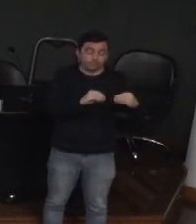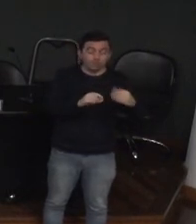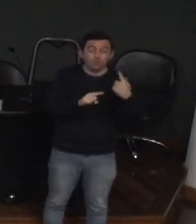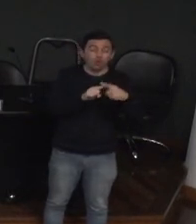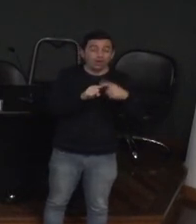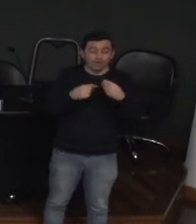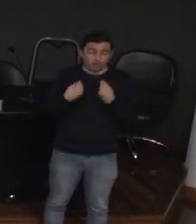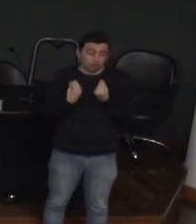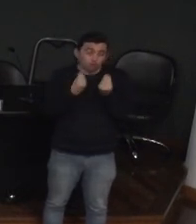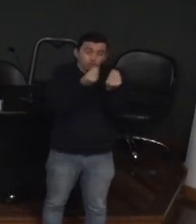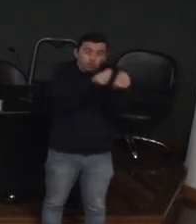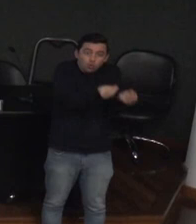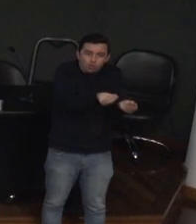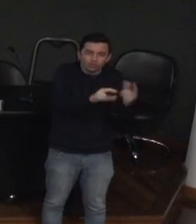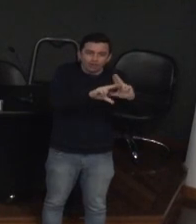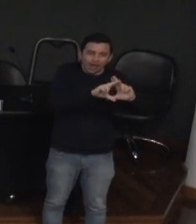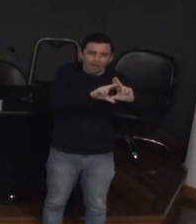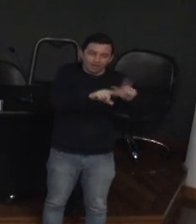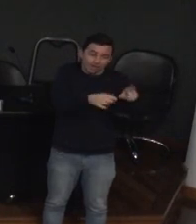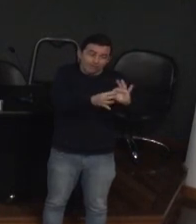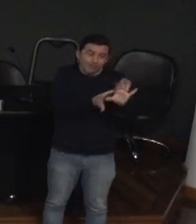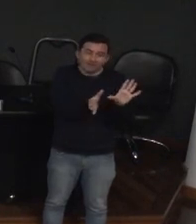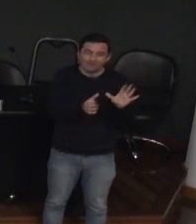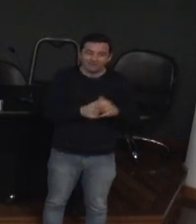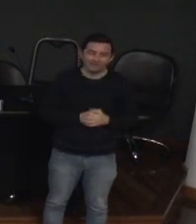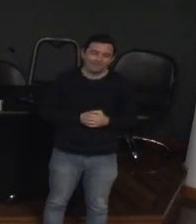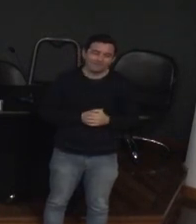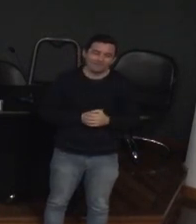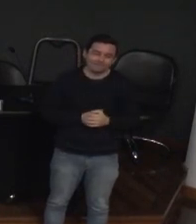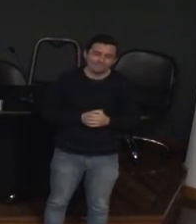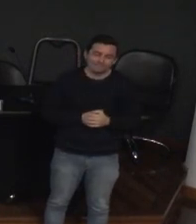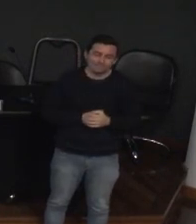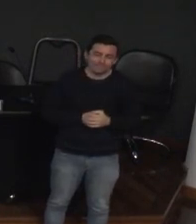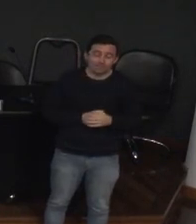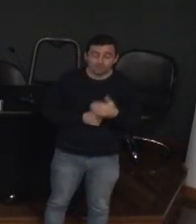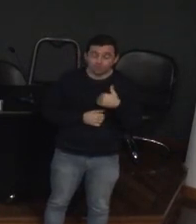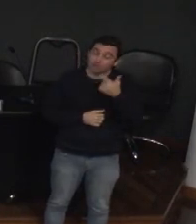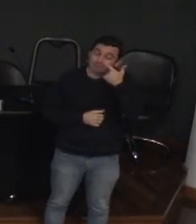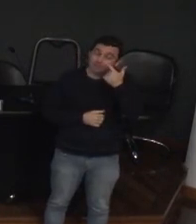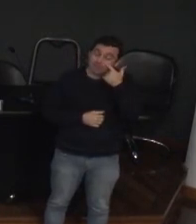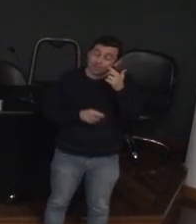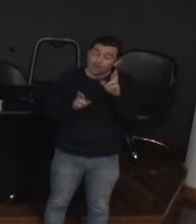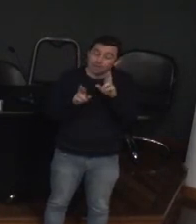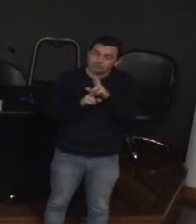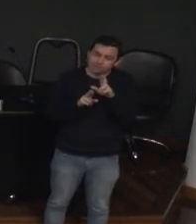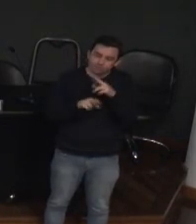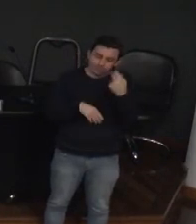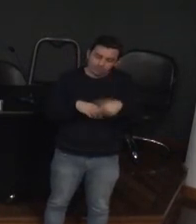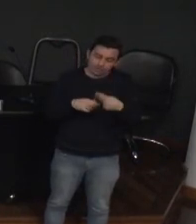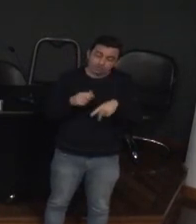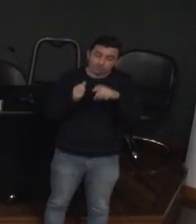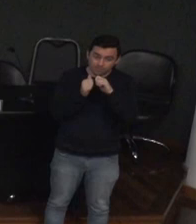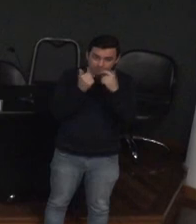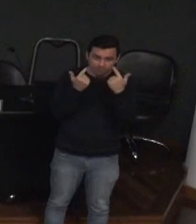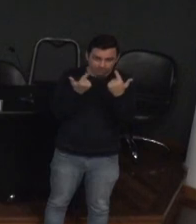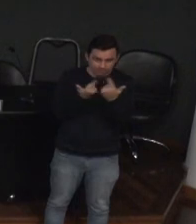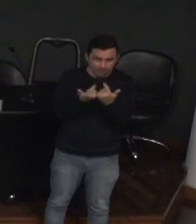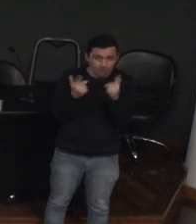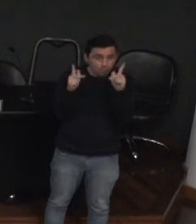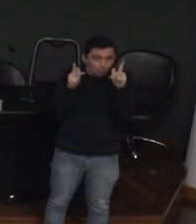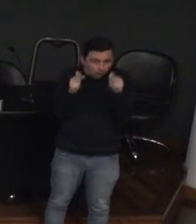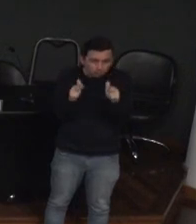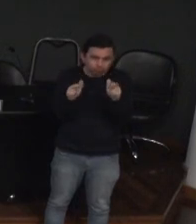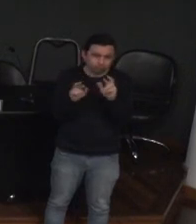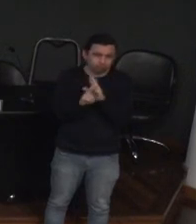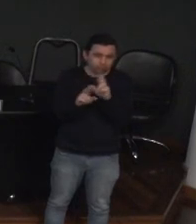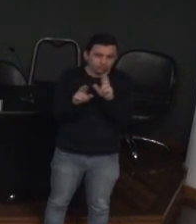eu disponibilizo o drive para lançamento, né? É isso que eu tenho que ver, se essa relação da Assembleia é exatamente igual a essa que eu tenho no